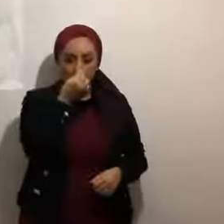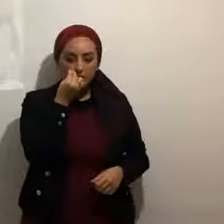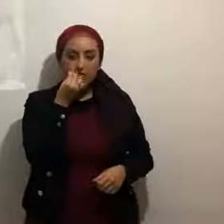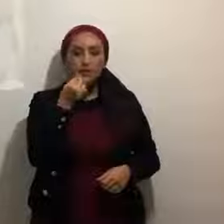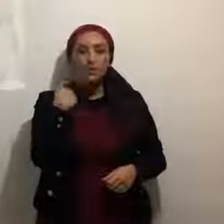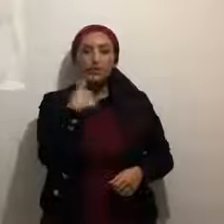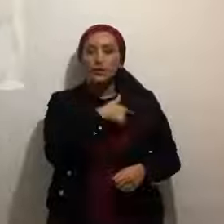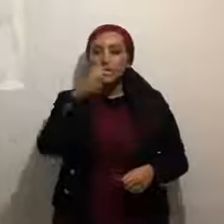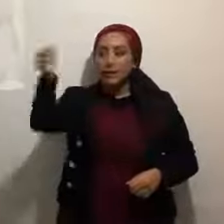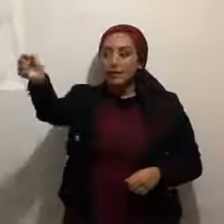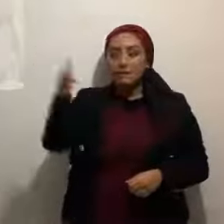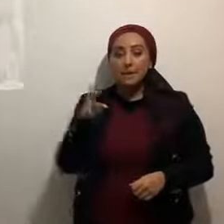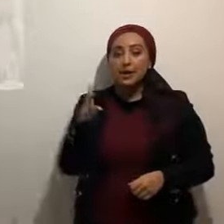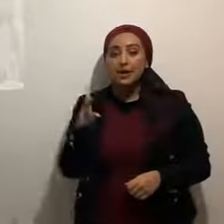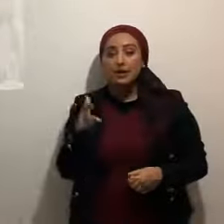regresar y en este caso